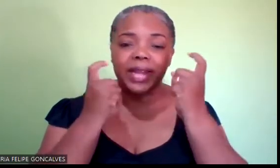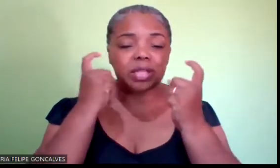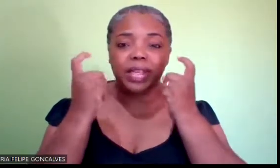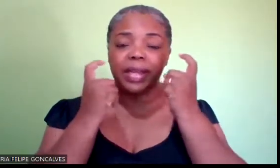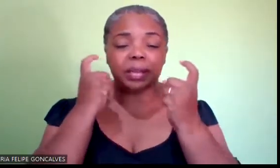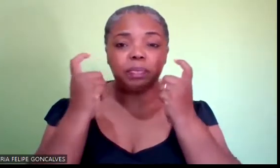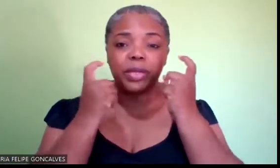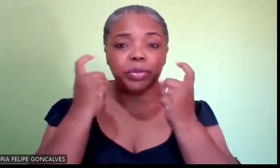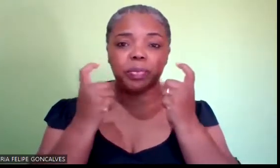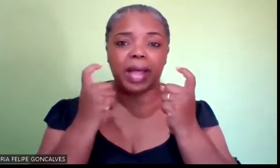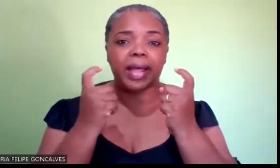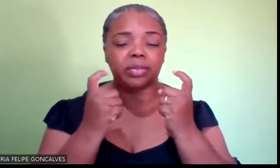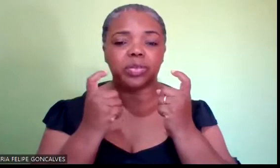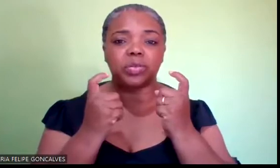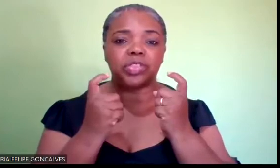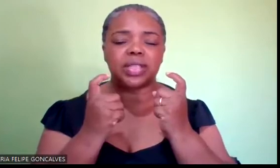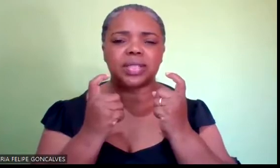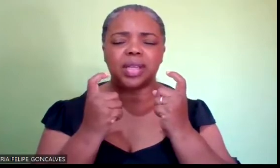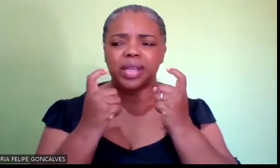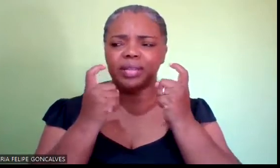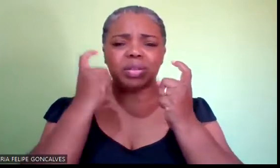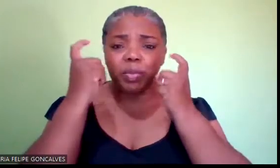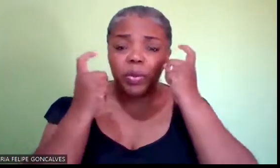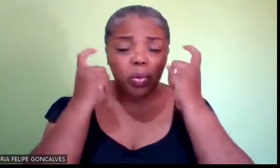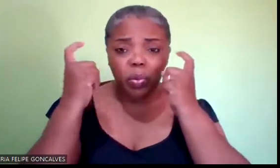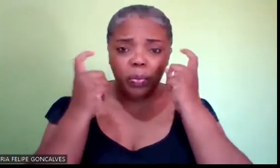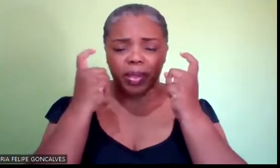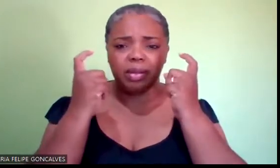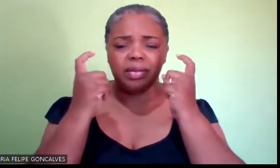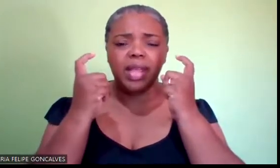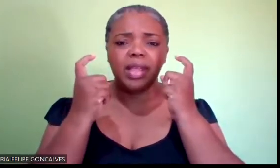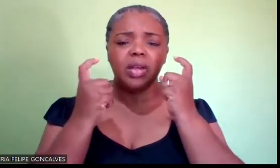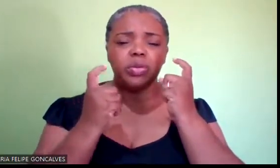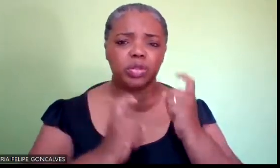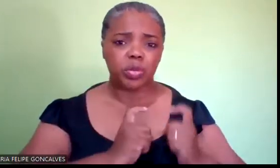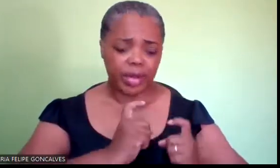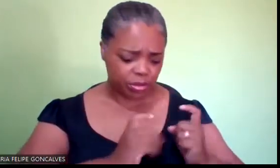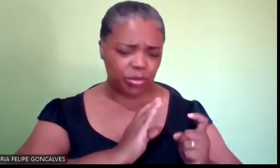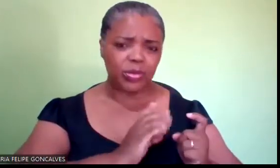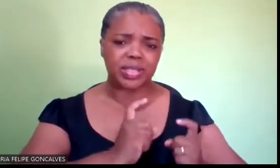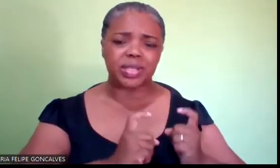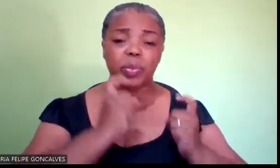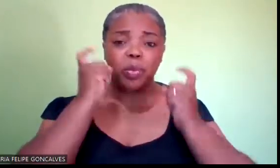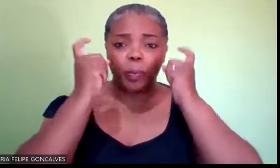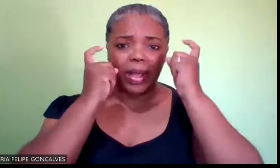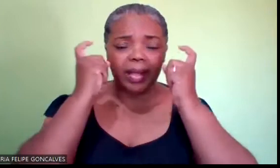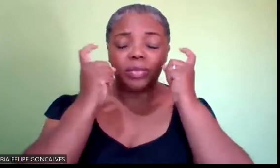eles ficarem perturbados, ou disse, não se preocupem, né? Os seus corações estão preocupados, não